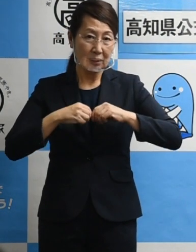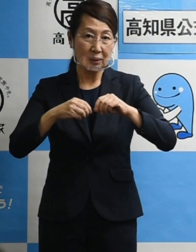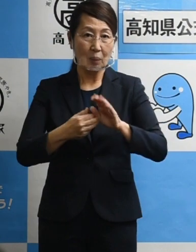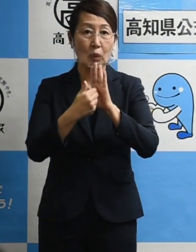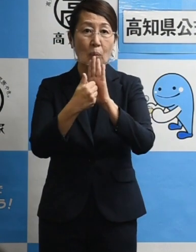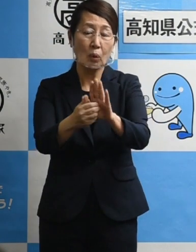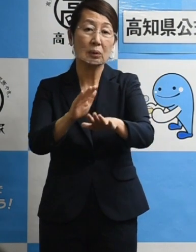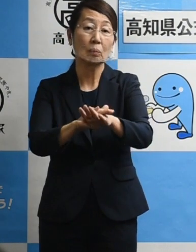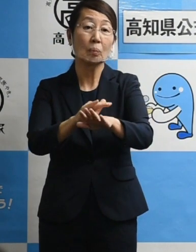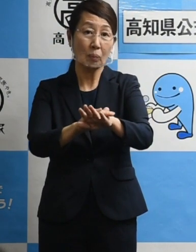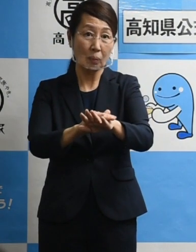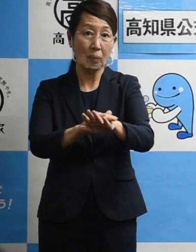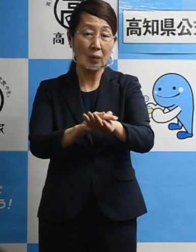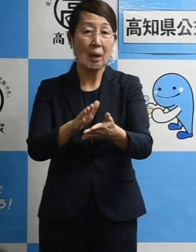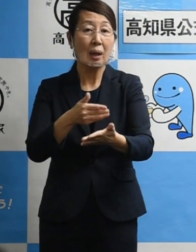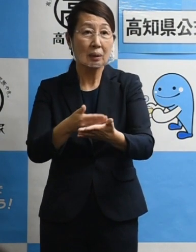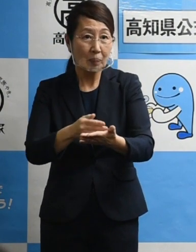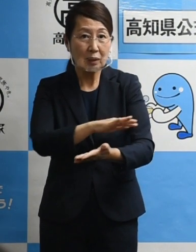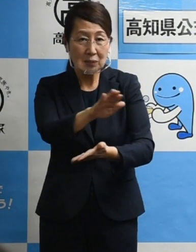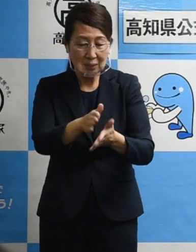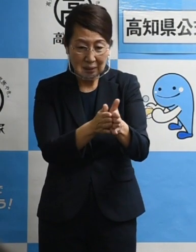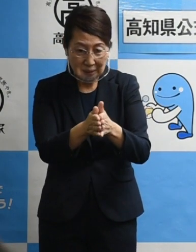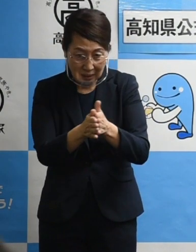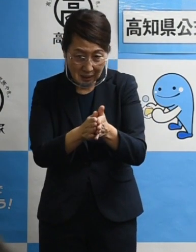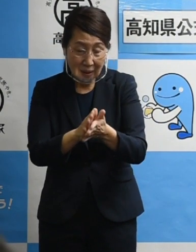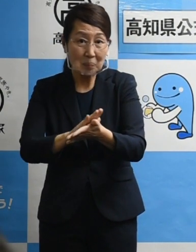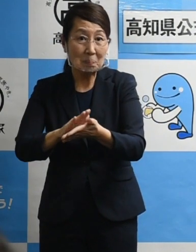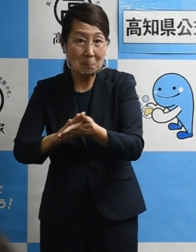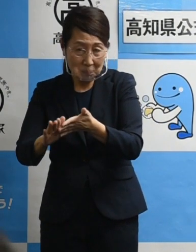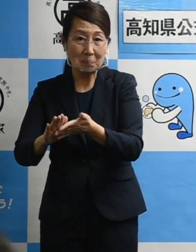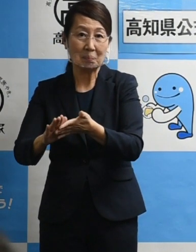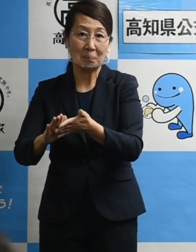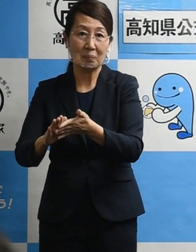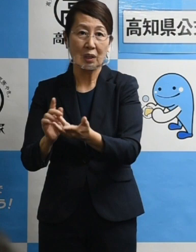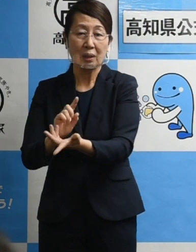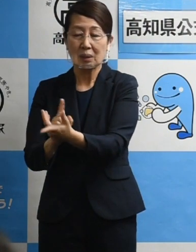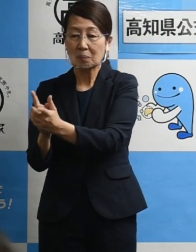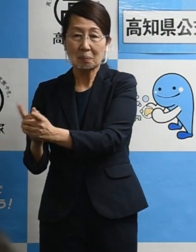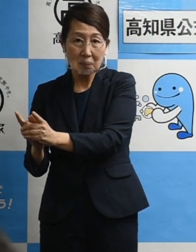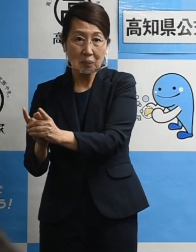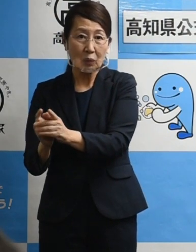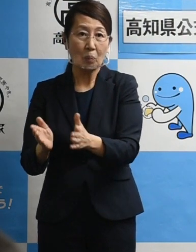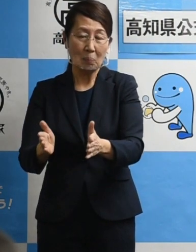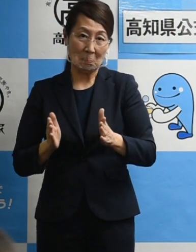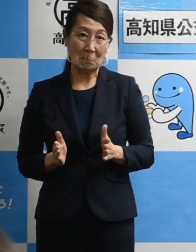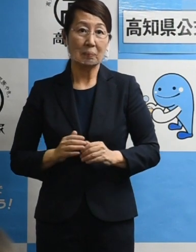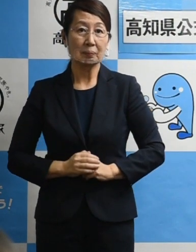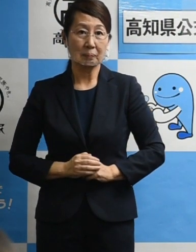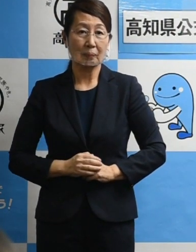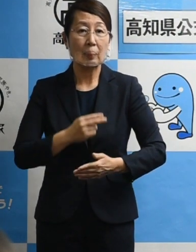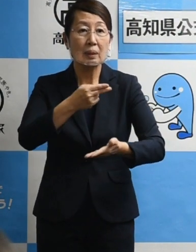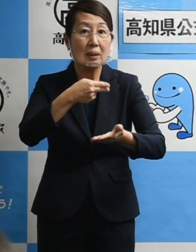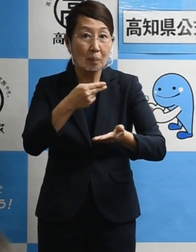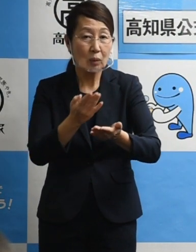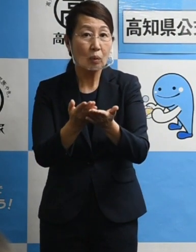きまして、改めて県民の皆さんにご協力をお願いいたしたいと思いますし、飲食関係、飲食店等